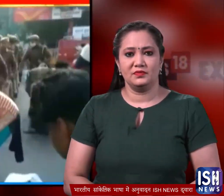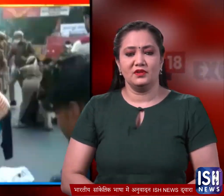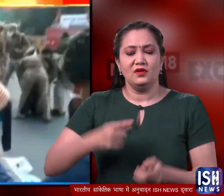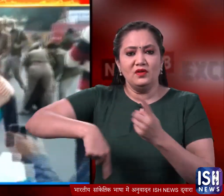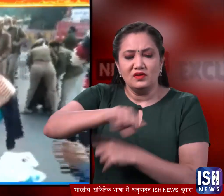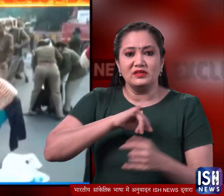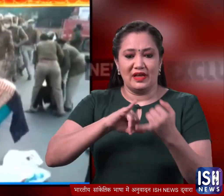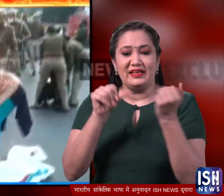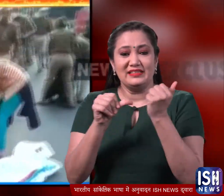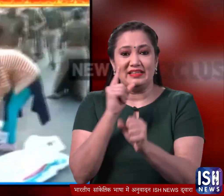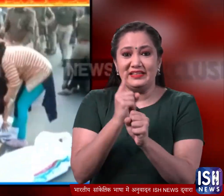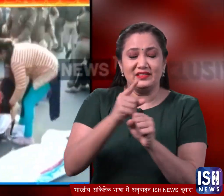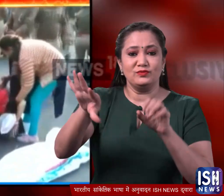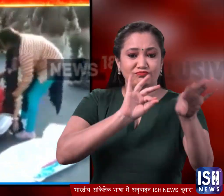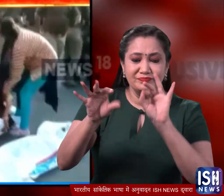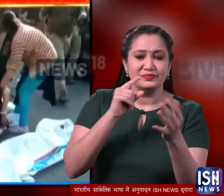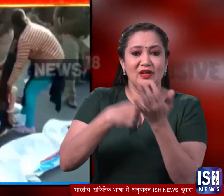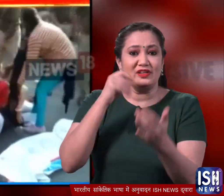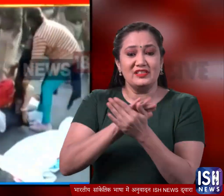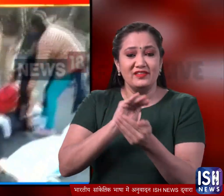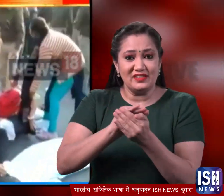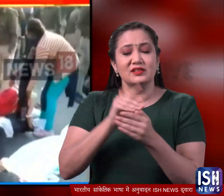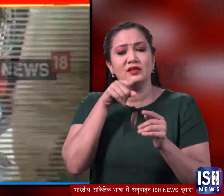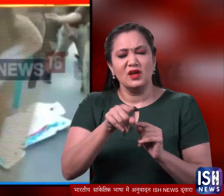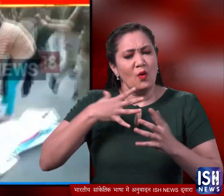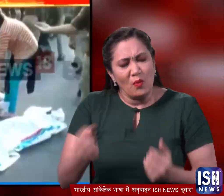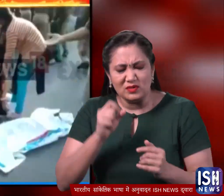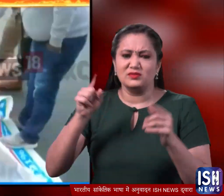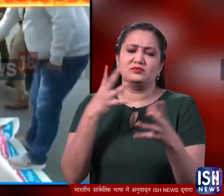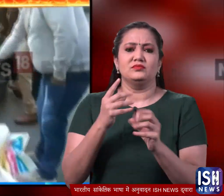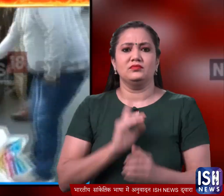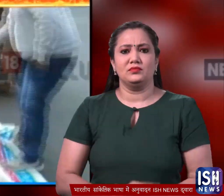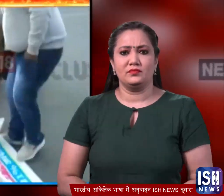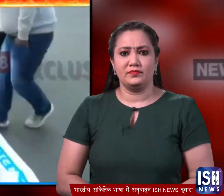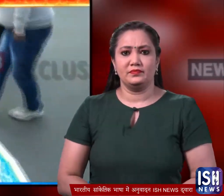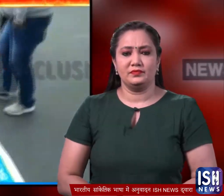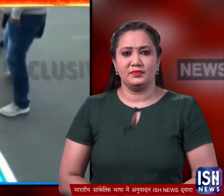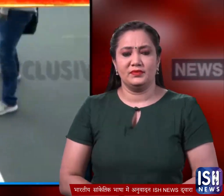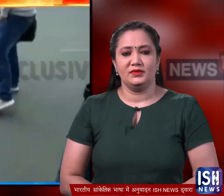इन लोगों ने सहायक शिक्षक भर्ती में आरक्षण की मांग करते हुए भी जमकर नारेबाजी की।